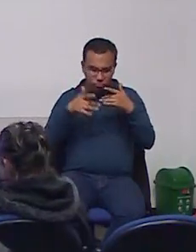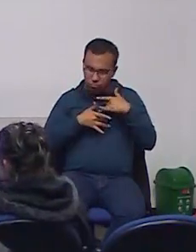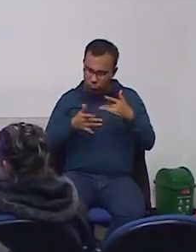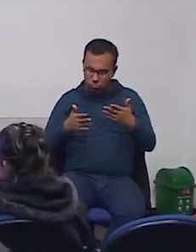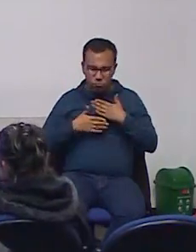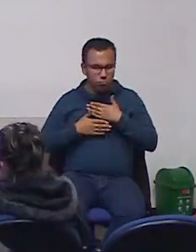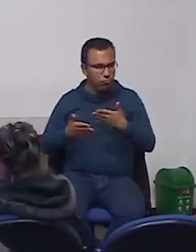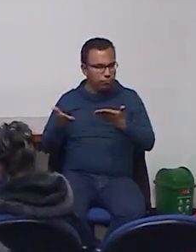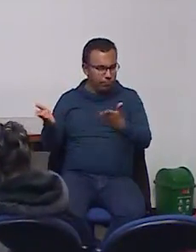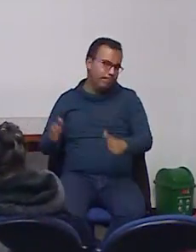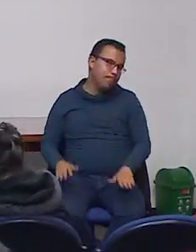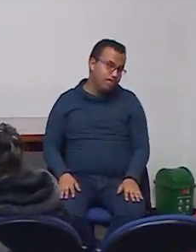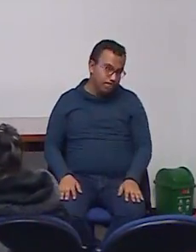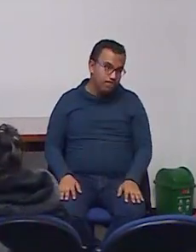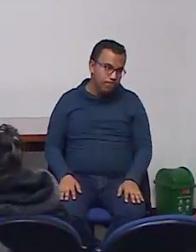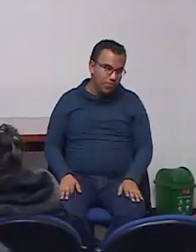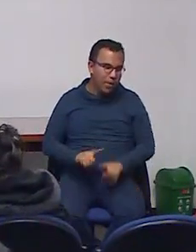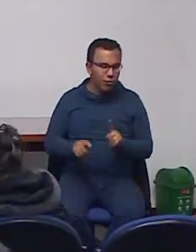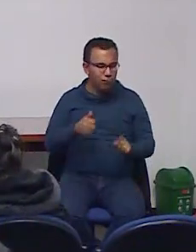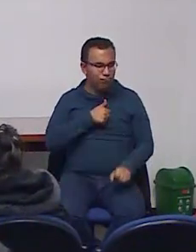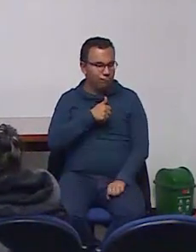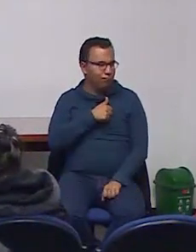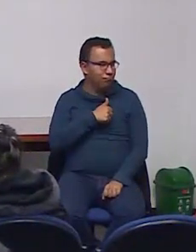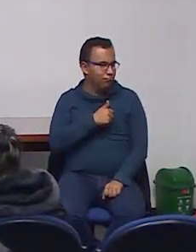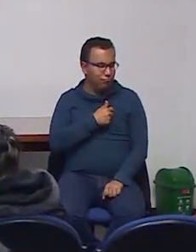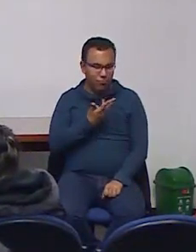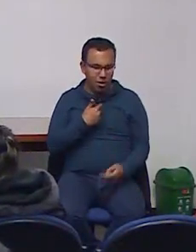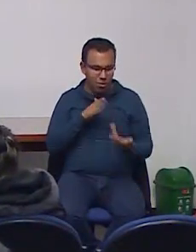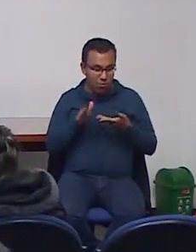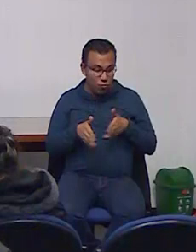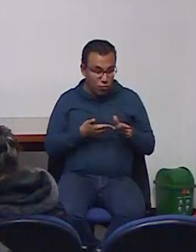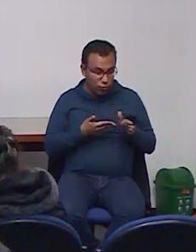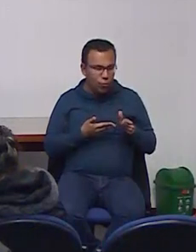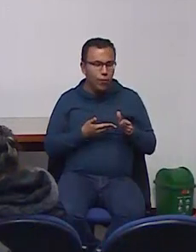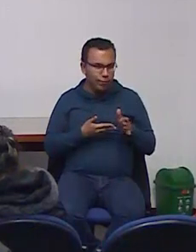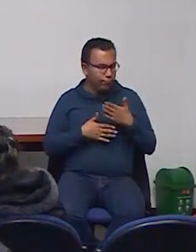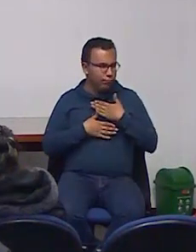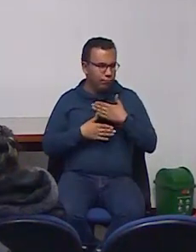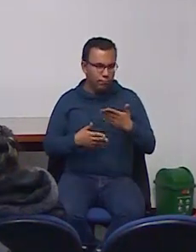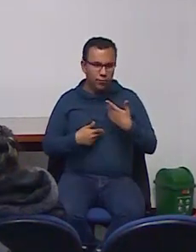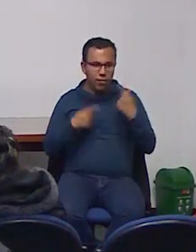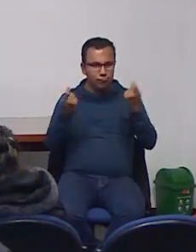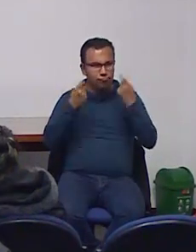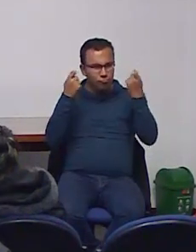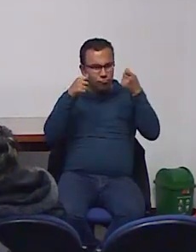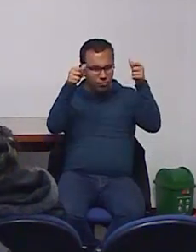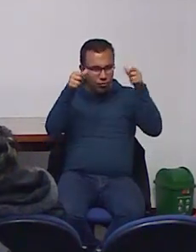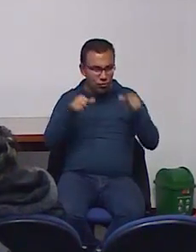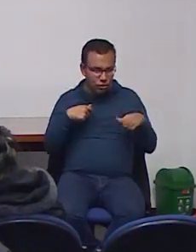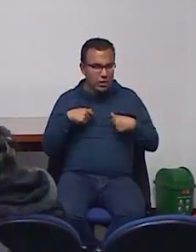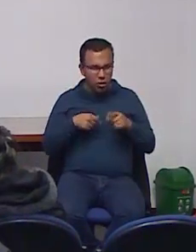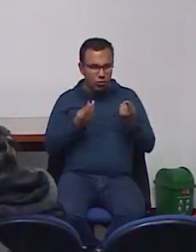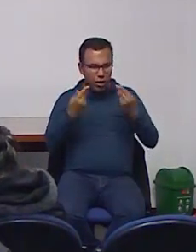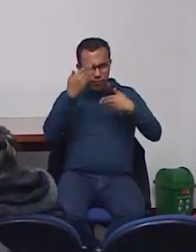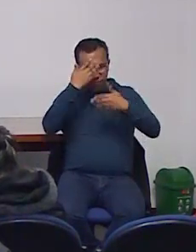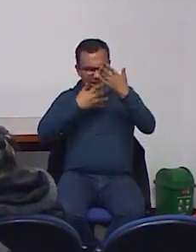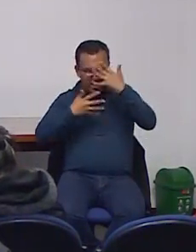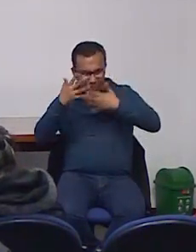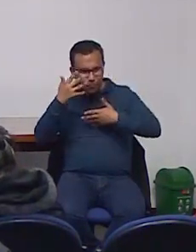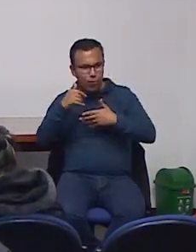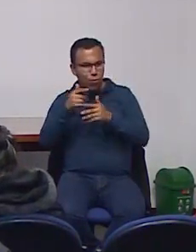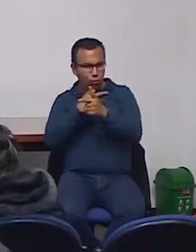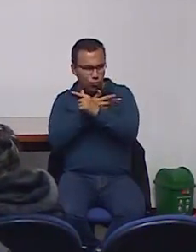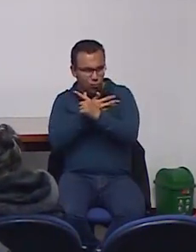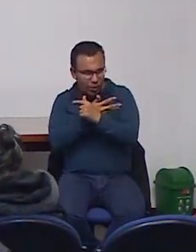quiera va y lo que pasa es que eso es muy autónomo O sea la persona que crea el curso tiene que hacer la publicidad o nosotros movemos redes sociales y todo pero